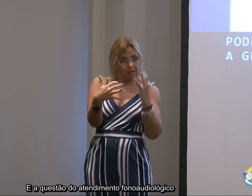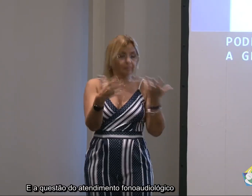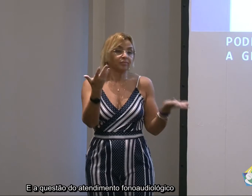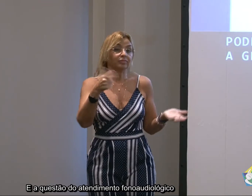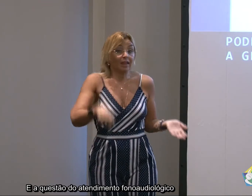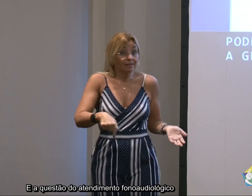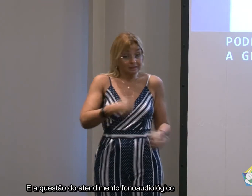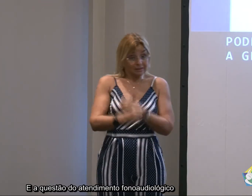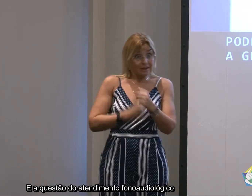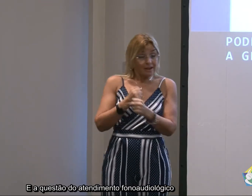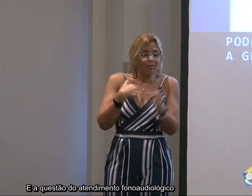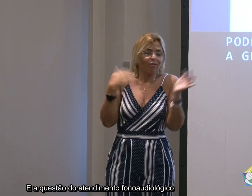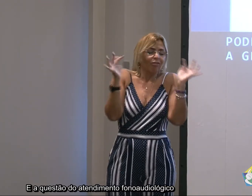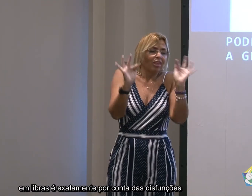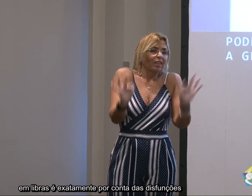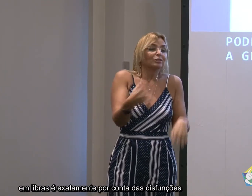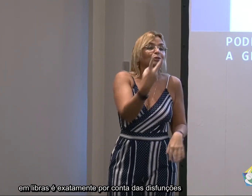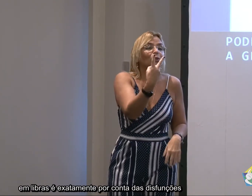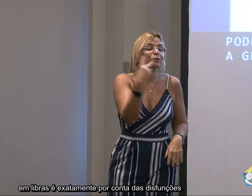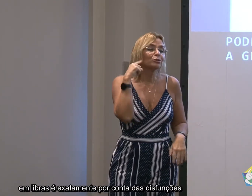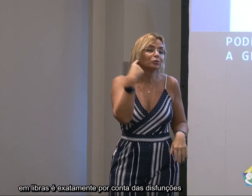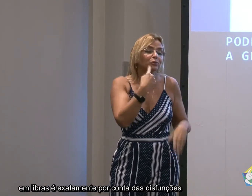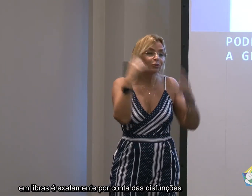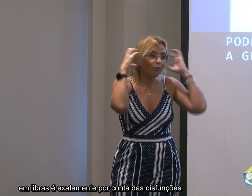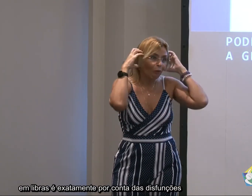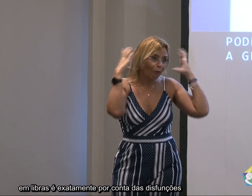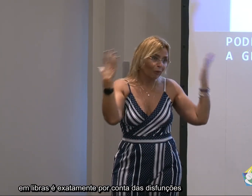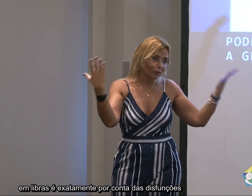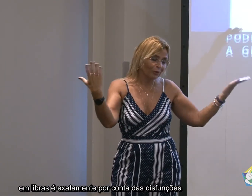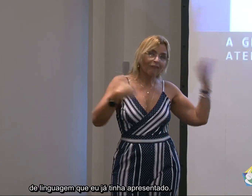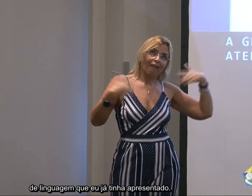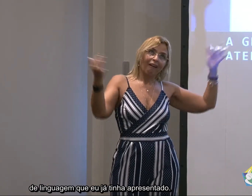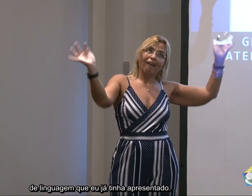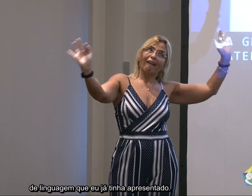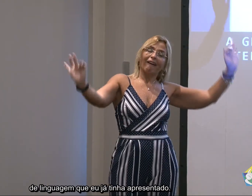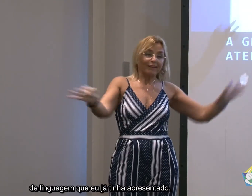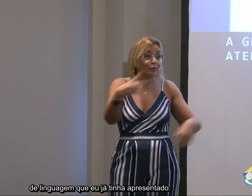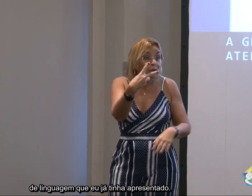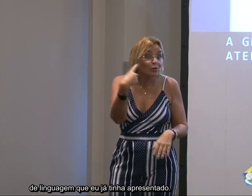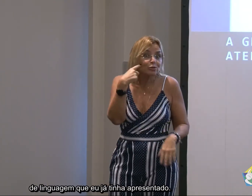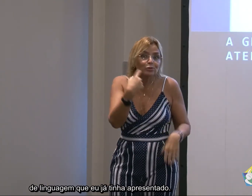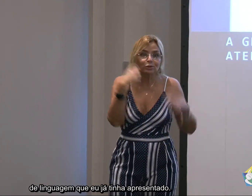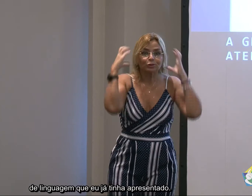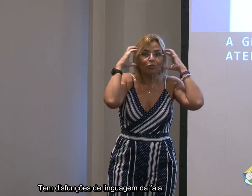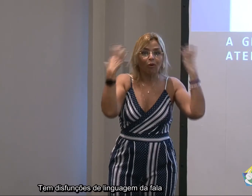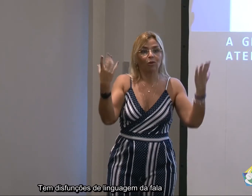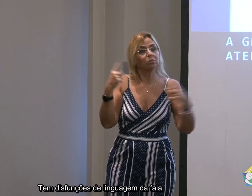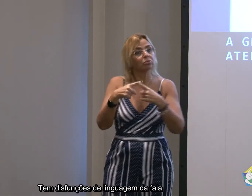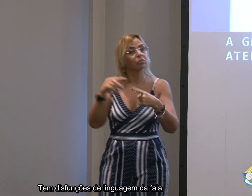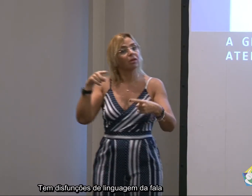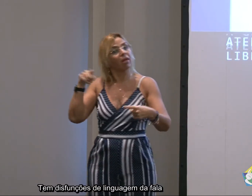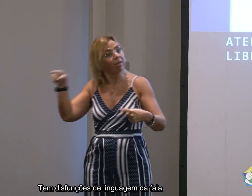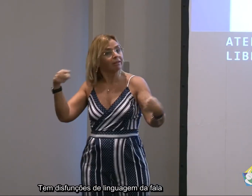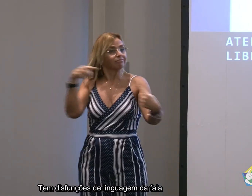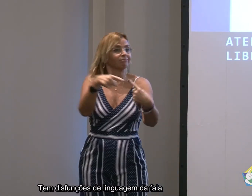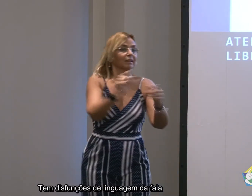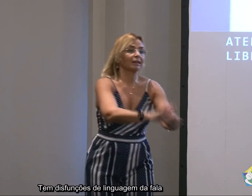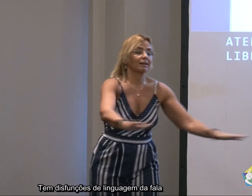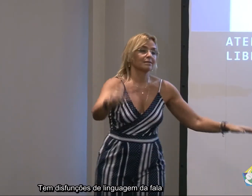essa questão do atendimento fonoaudiológico em Libras é exatamente por conta das disfunções de linguagem que eu já tinha apresentado, né? Tem disfunções de linguagem de linguagem oral,